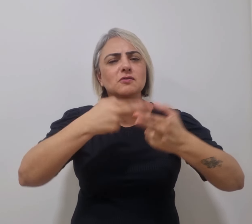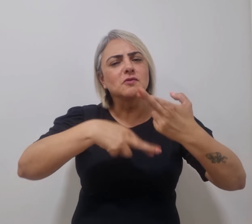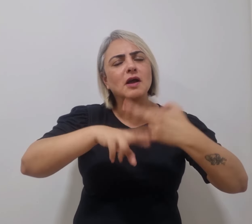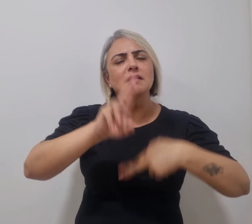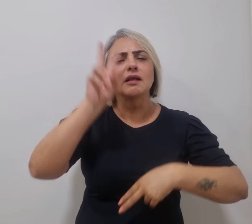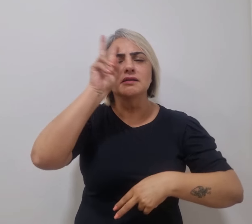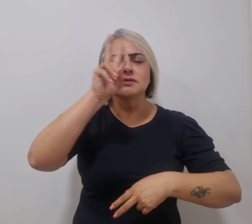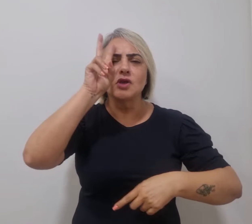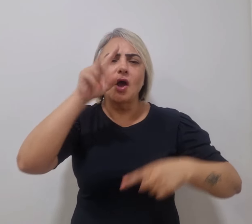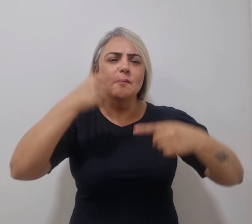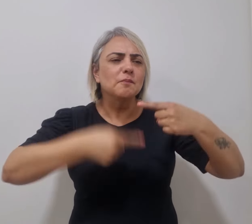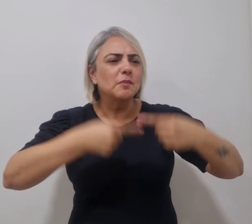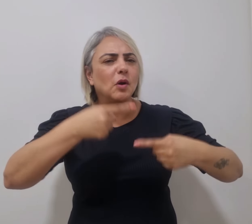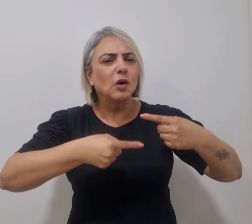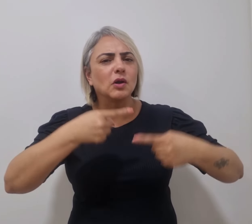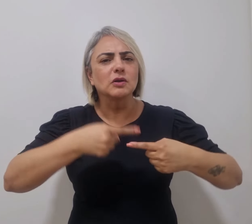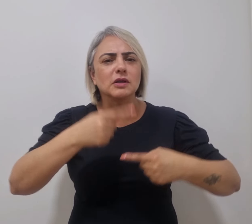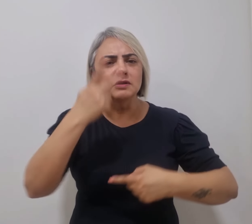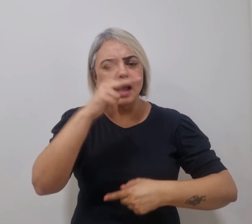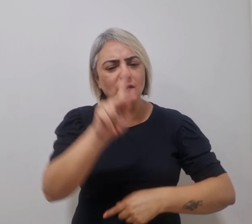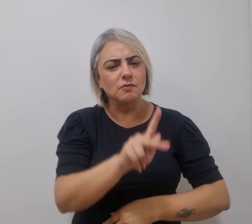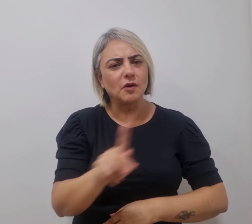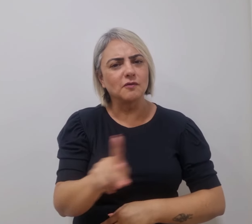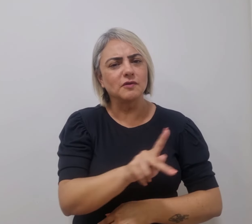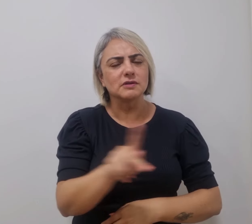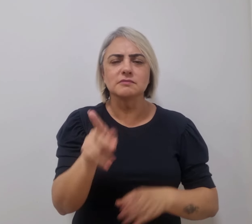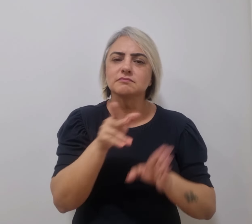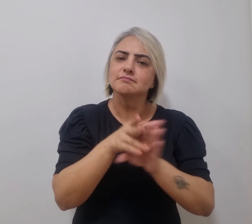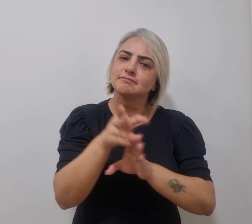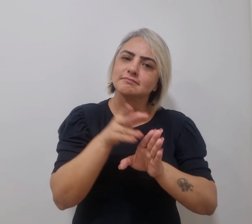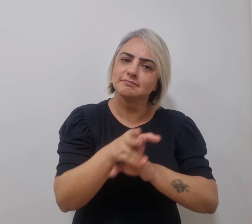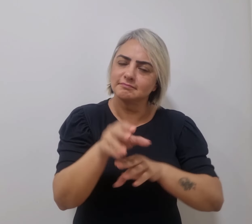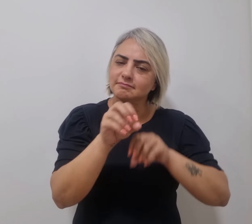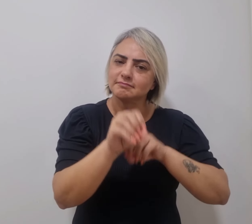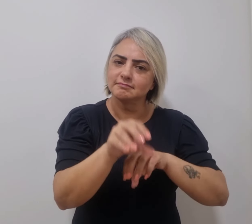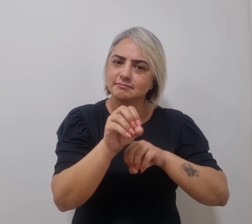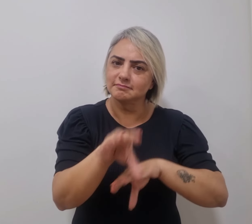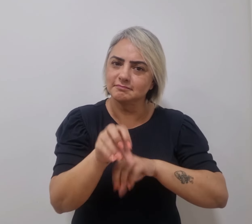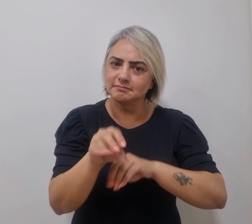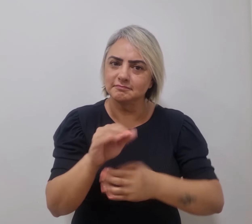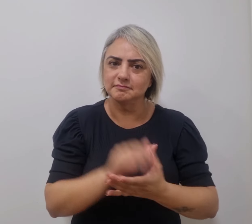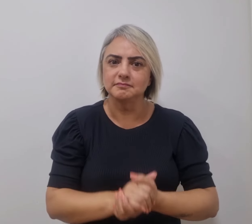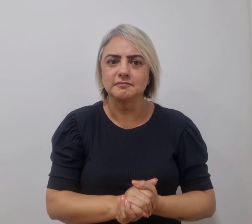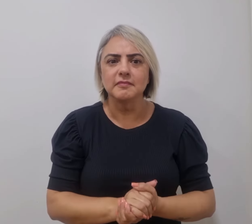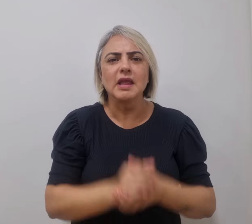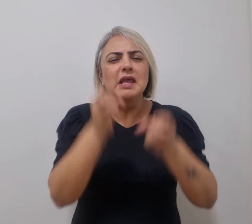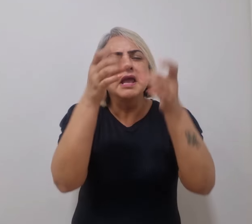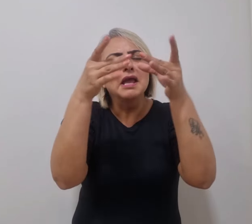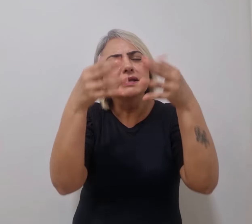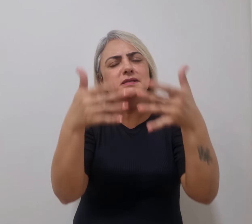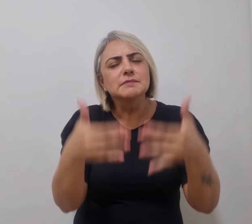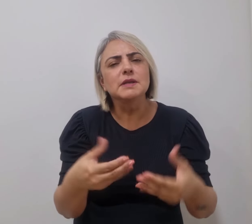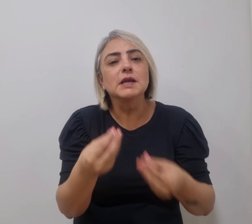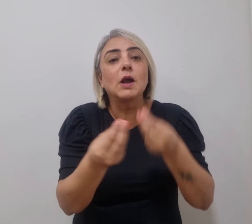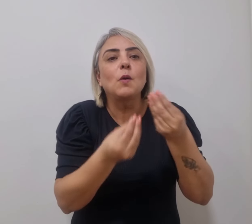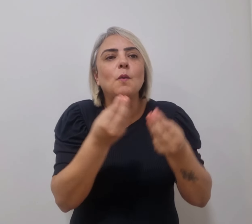política aos professores e orientadores educacionais. Explica como a categoria se